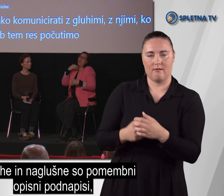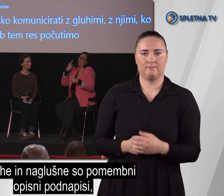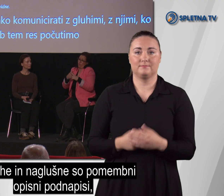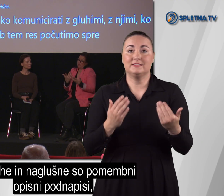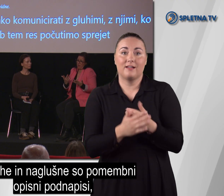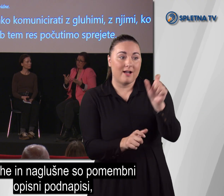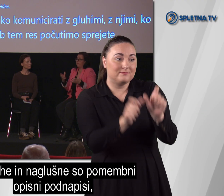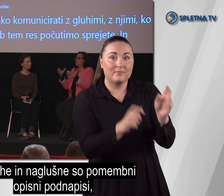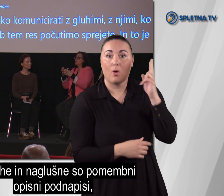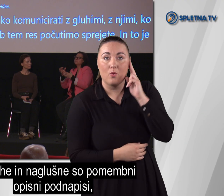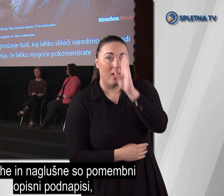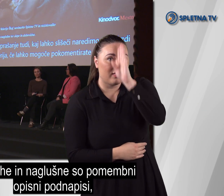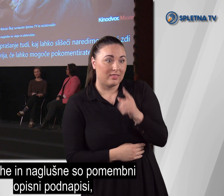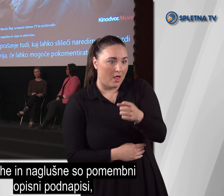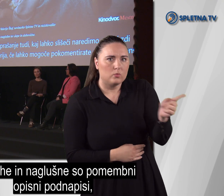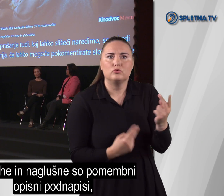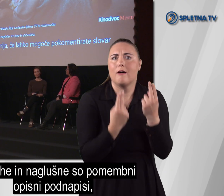pomembni opisni podnapisi,